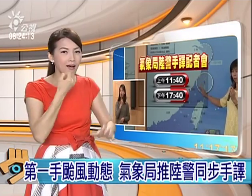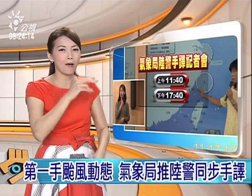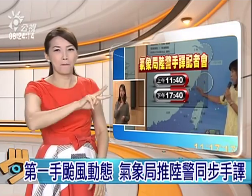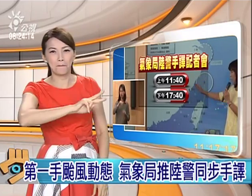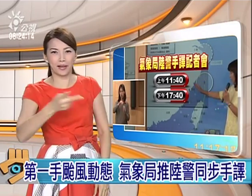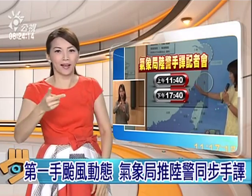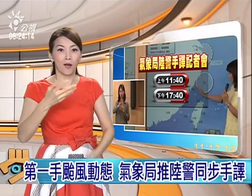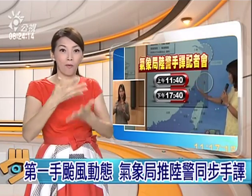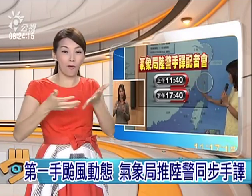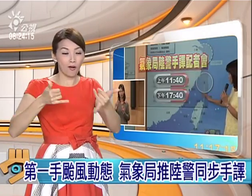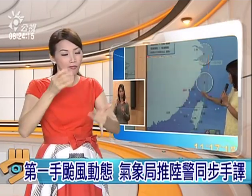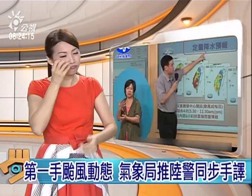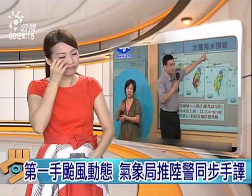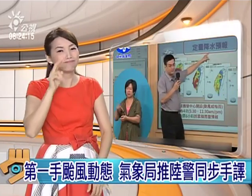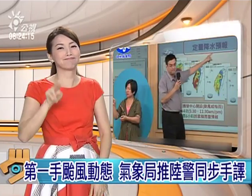看。